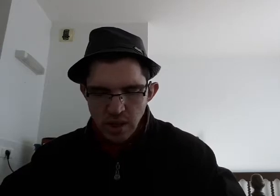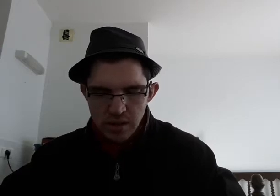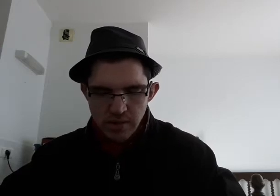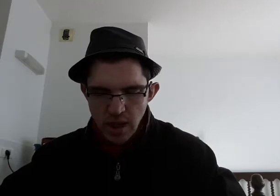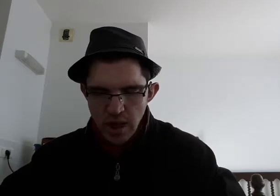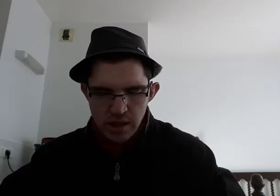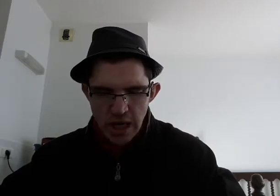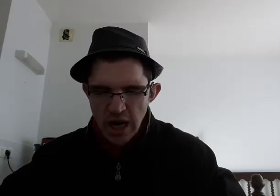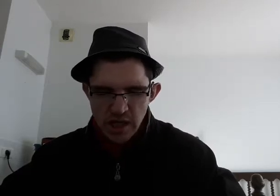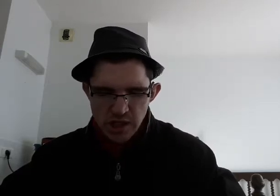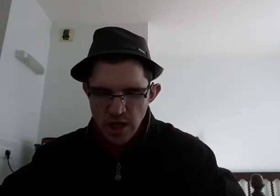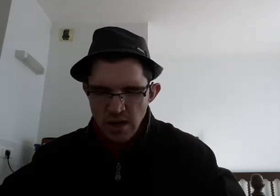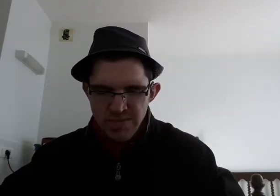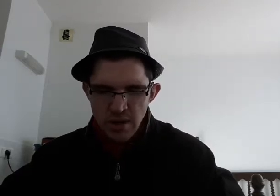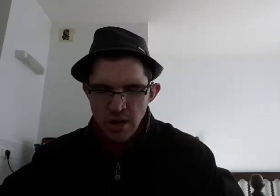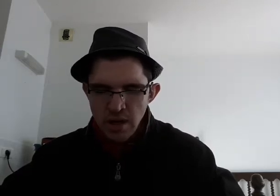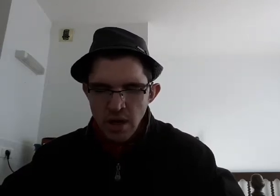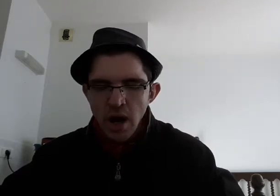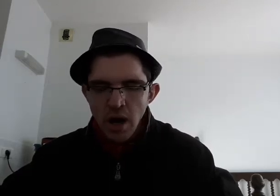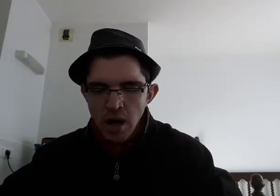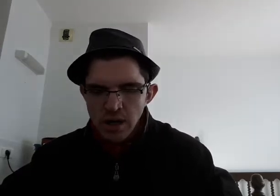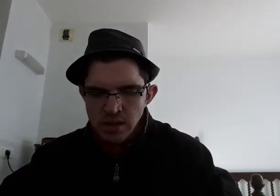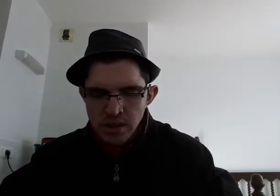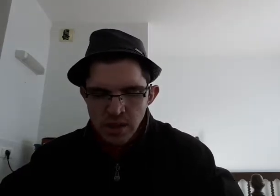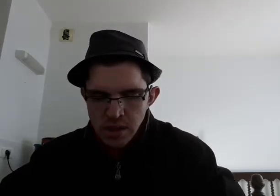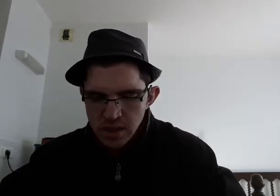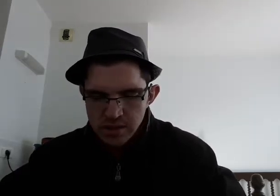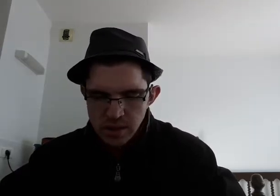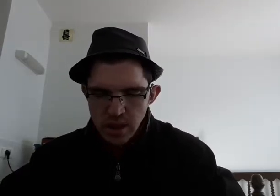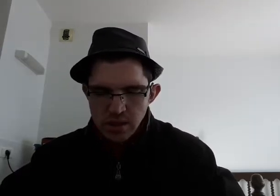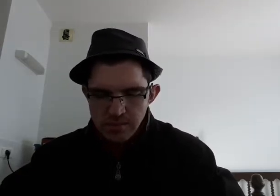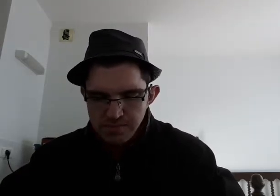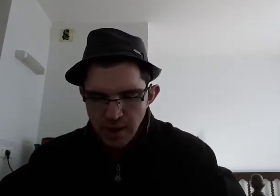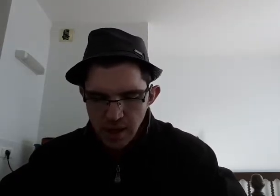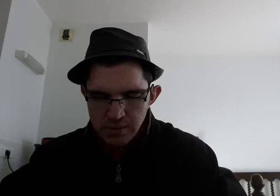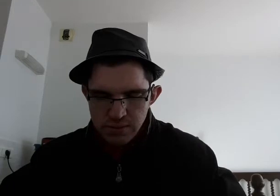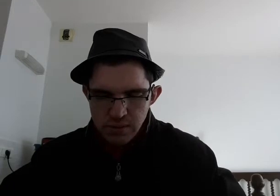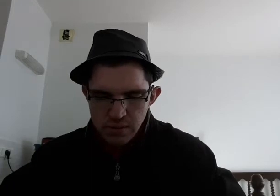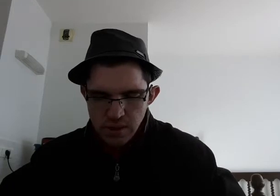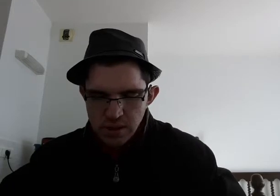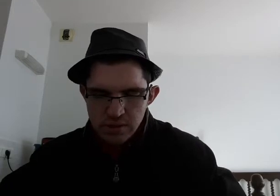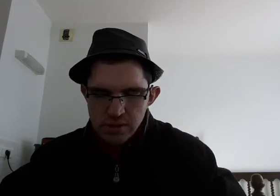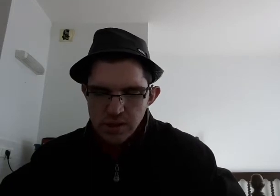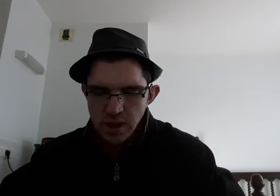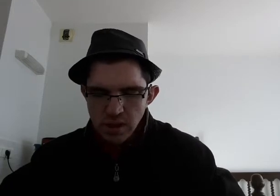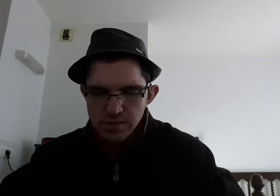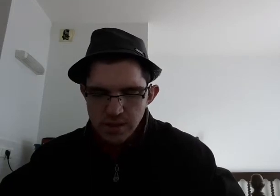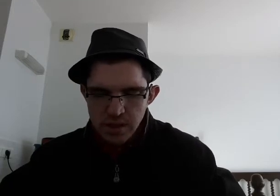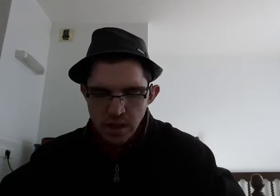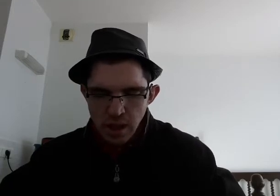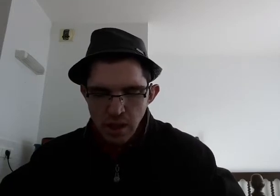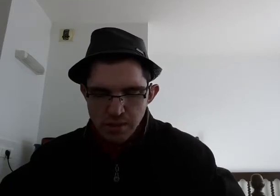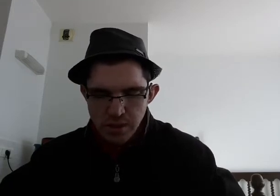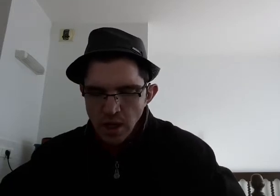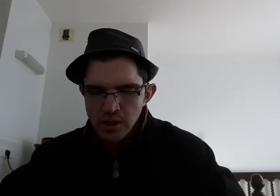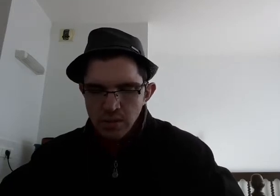de rage, plus. Et traîné par la foule qui lance, qui danse,